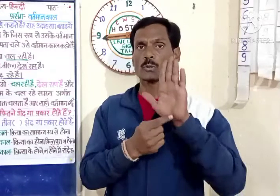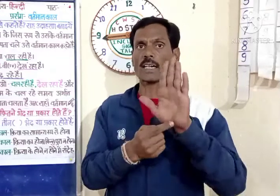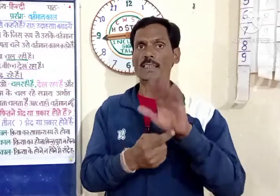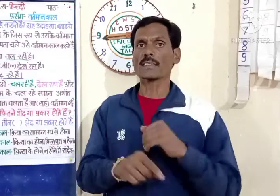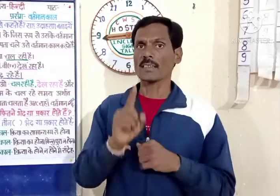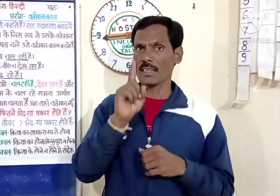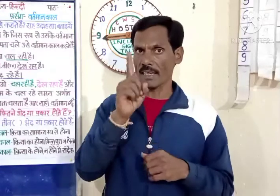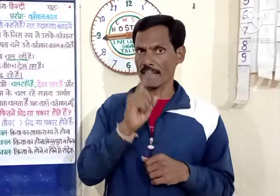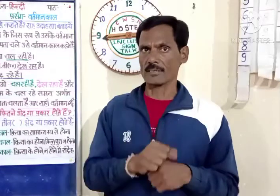उदाहरण 1,